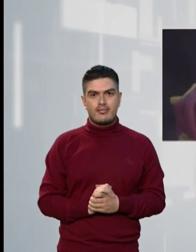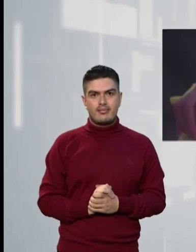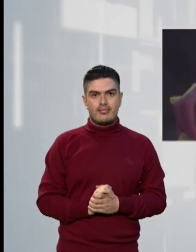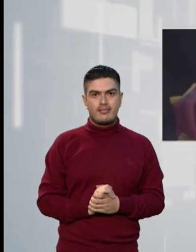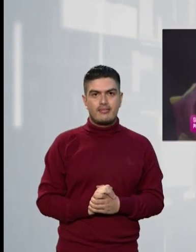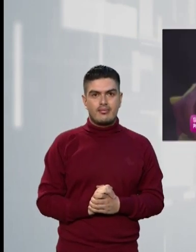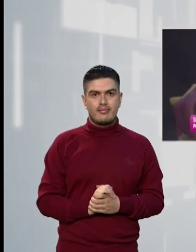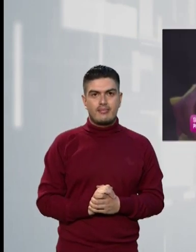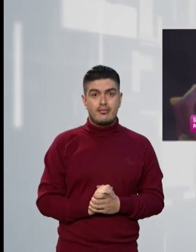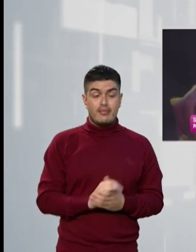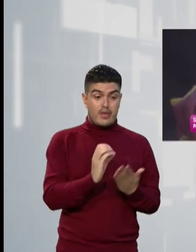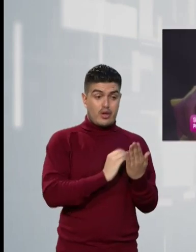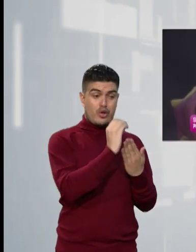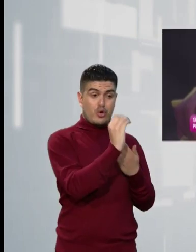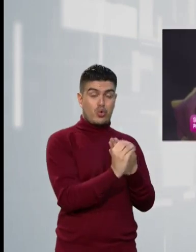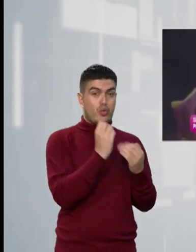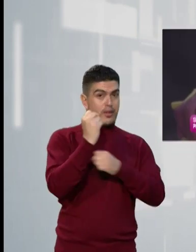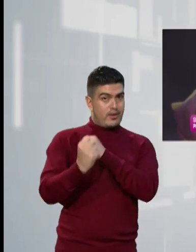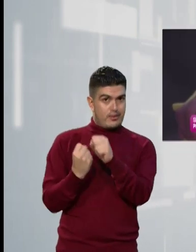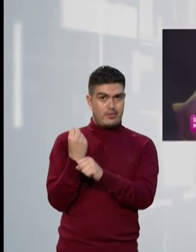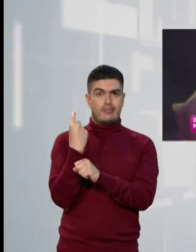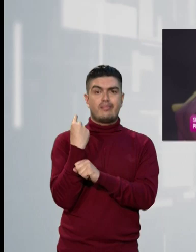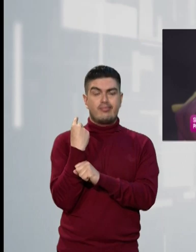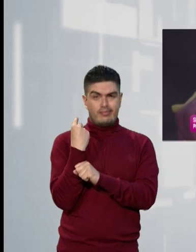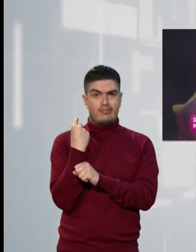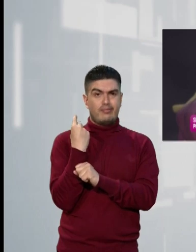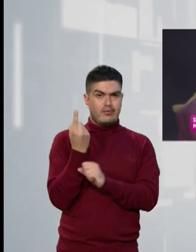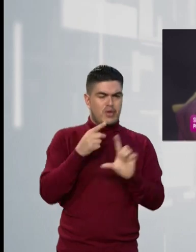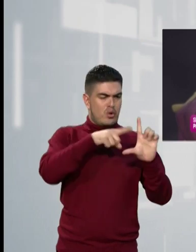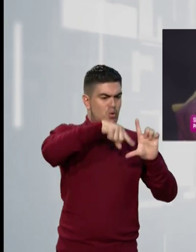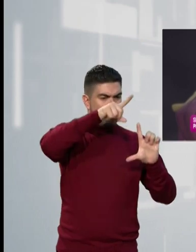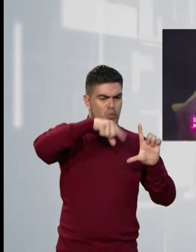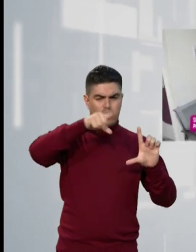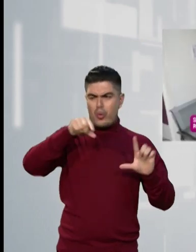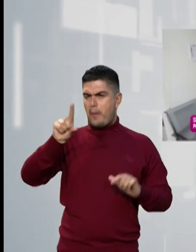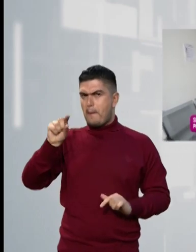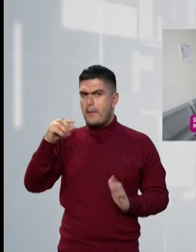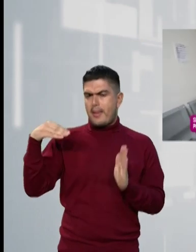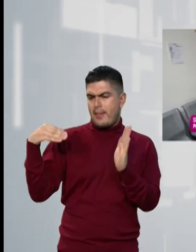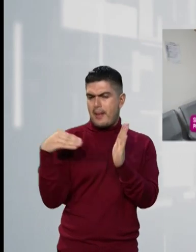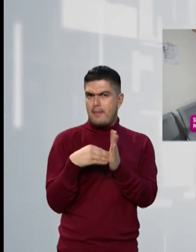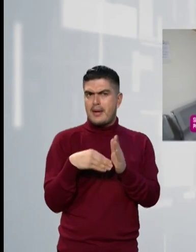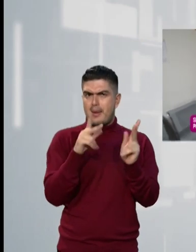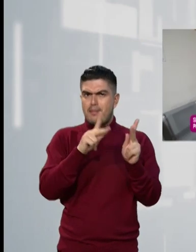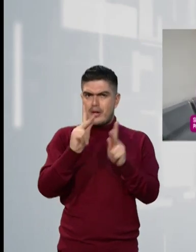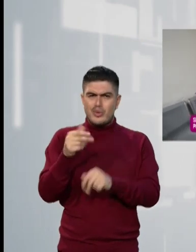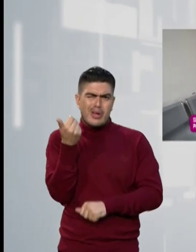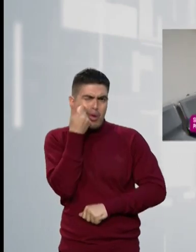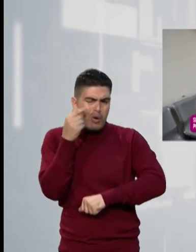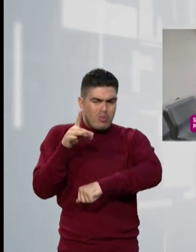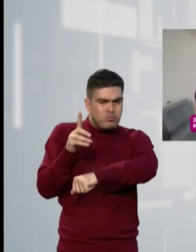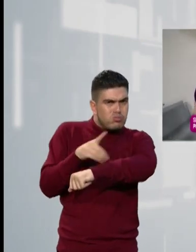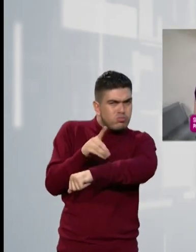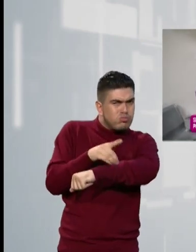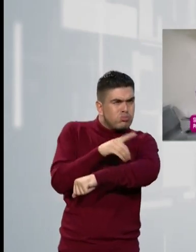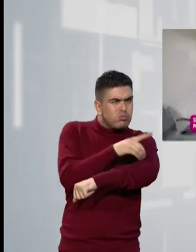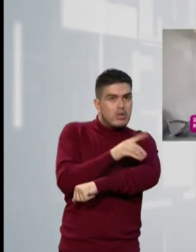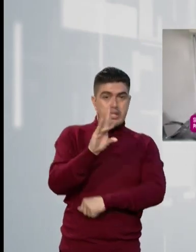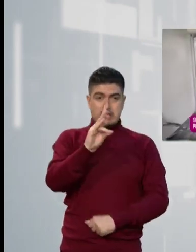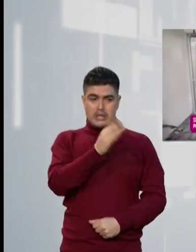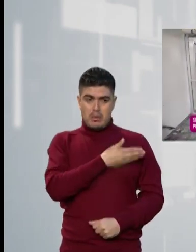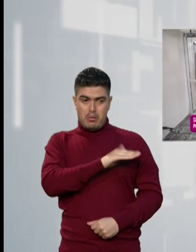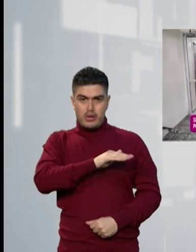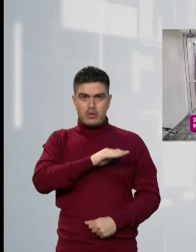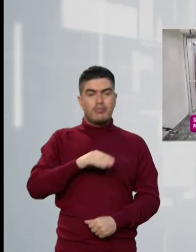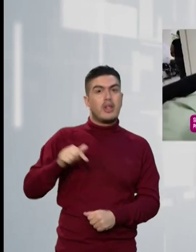rapalo octubre del año anterior se contabilizaban más de 20,000 casos de dengue y siete decesos y en este año ya